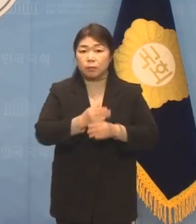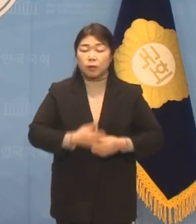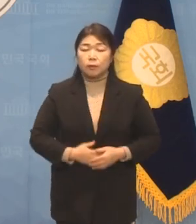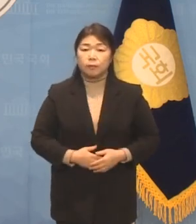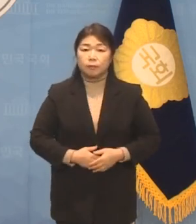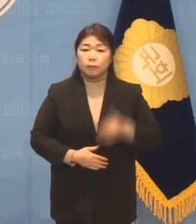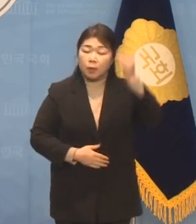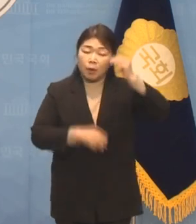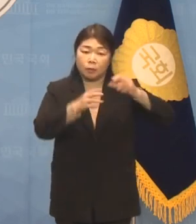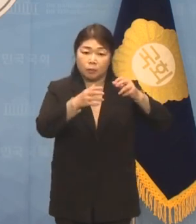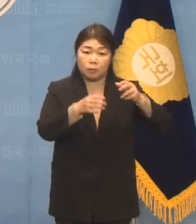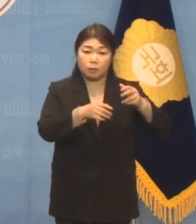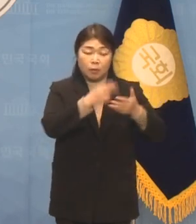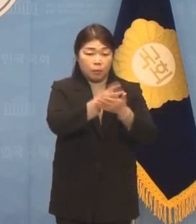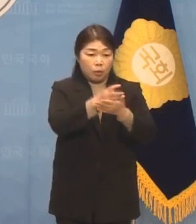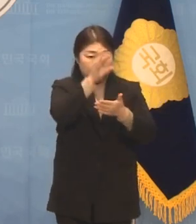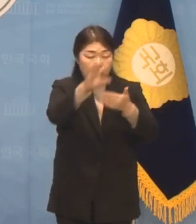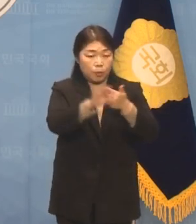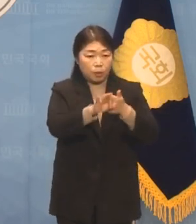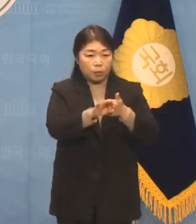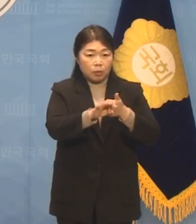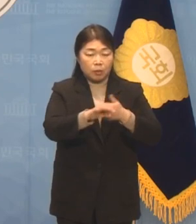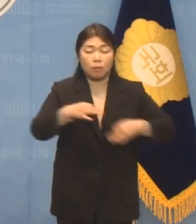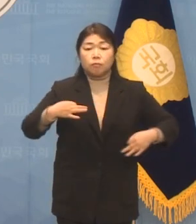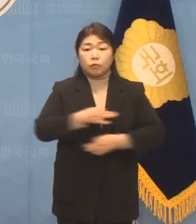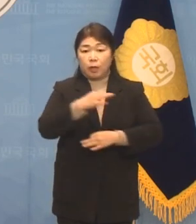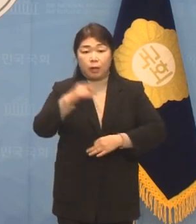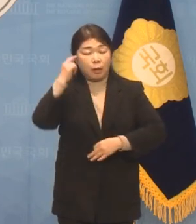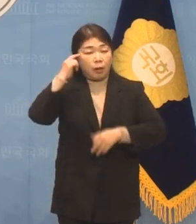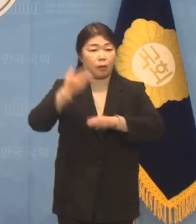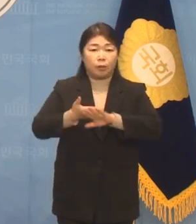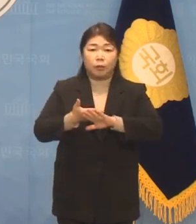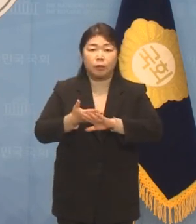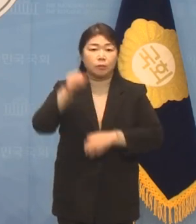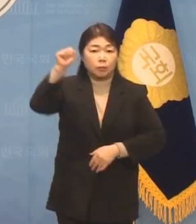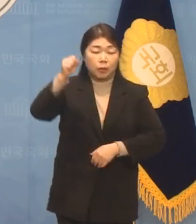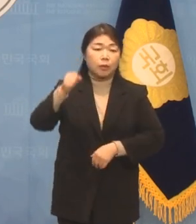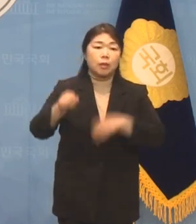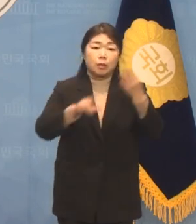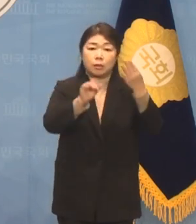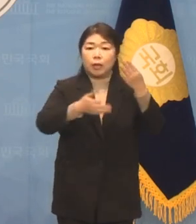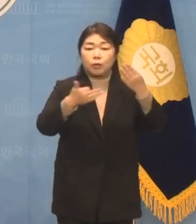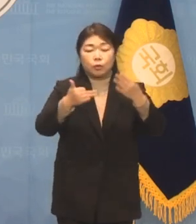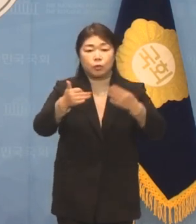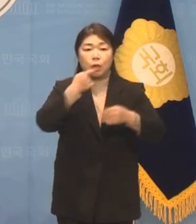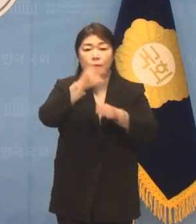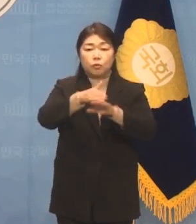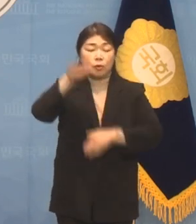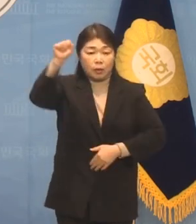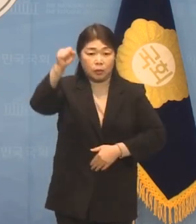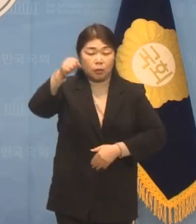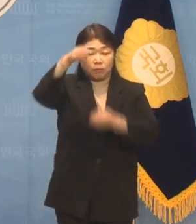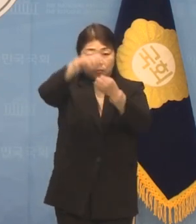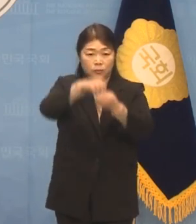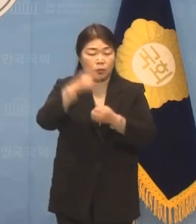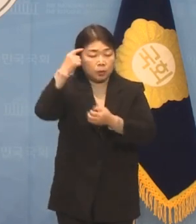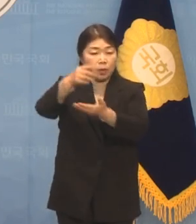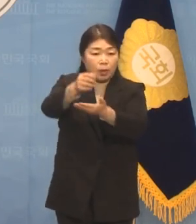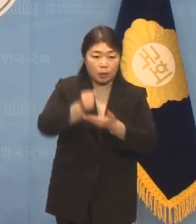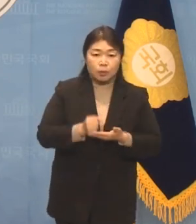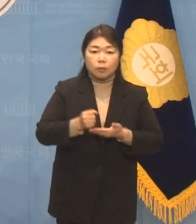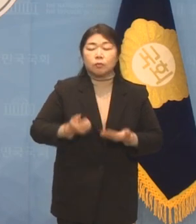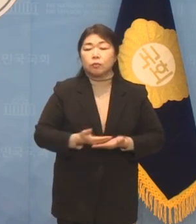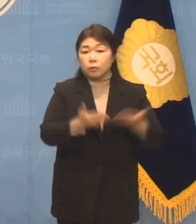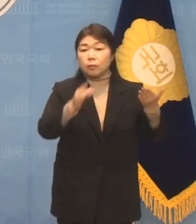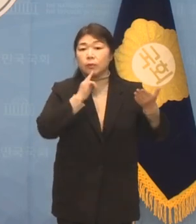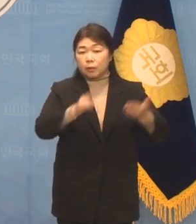대한민국 헌법 전문은 불의에 항거한 4.19 민주 이념을 계승한다고 명시하고 있습니다. 4.19 혁명의